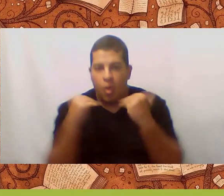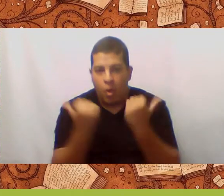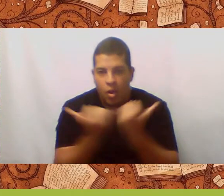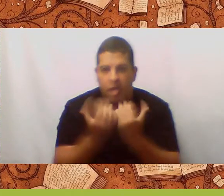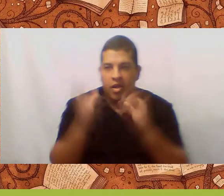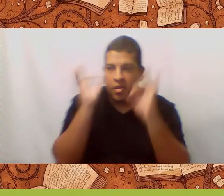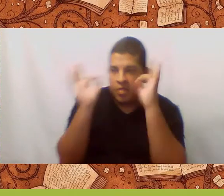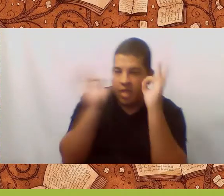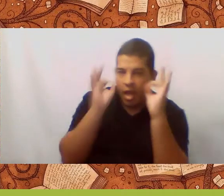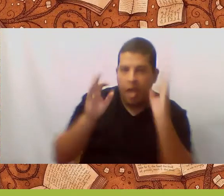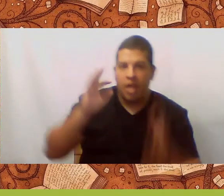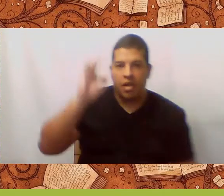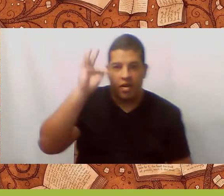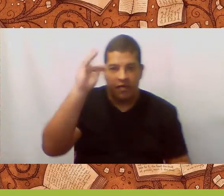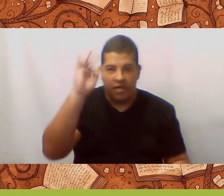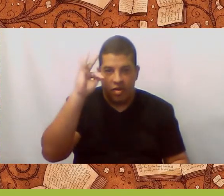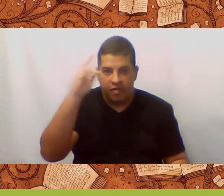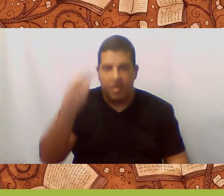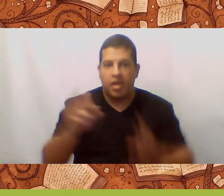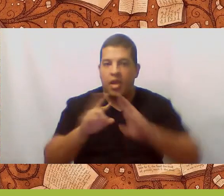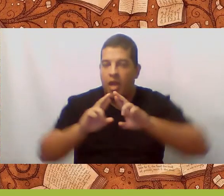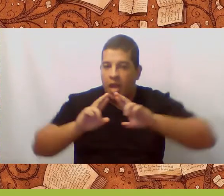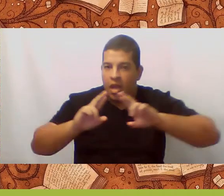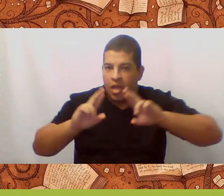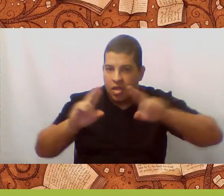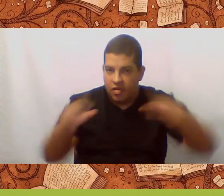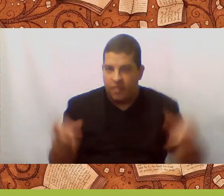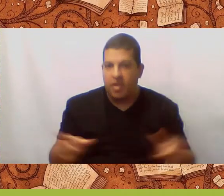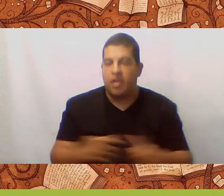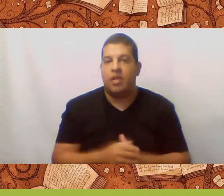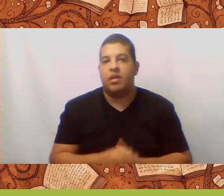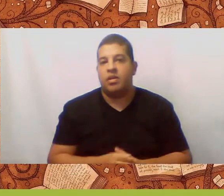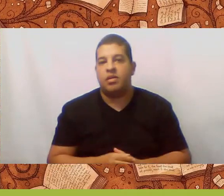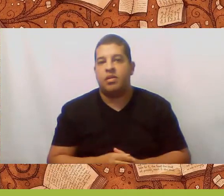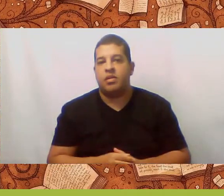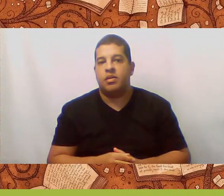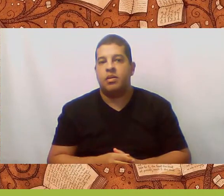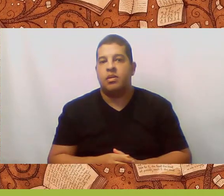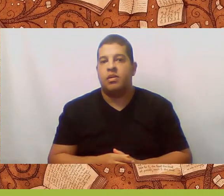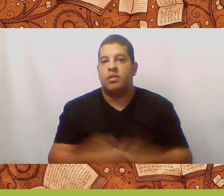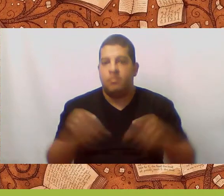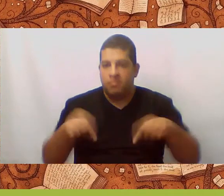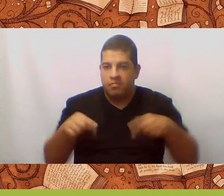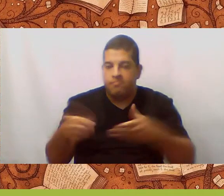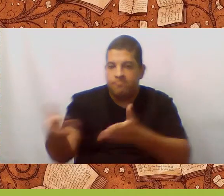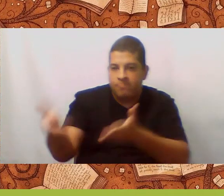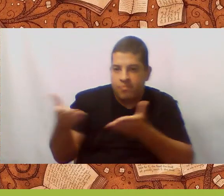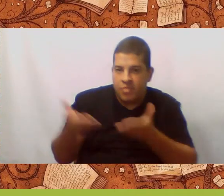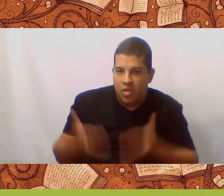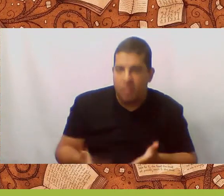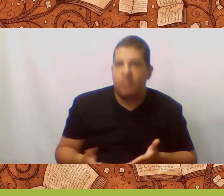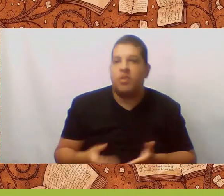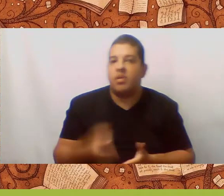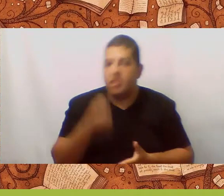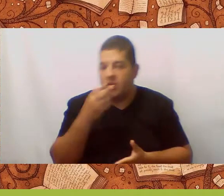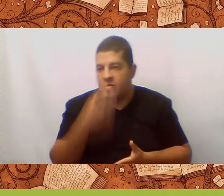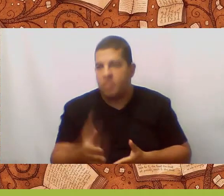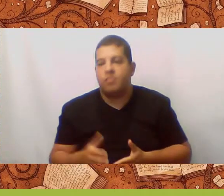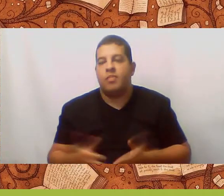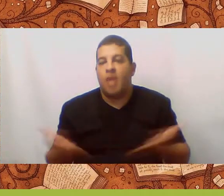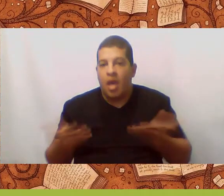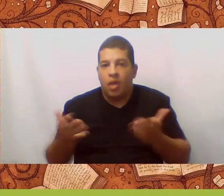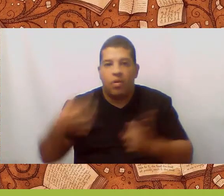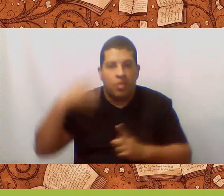Filosofia da Diferença pela amabilidade desse convite para pronunciar essa conferência